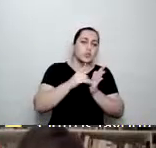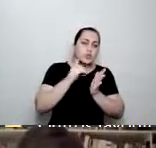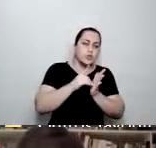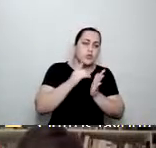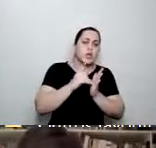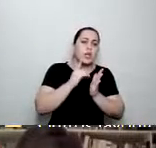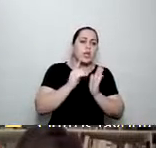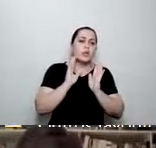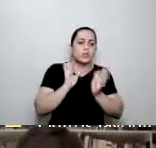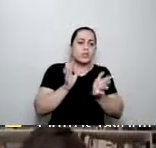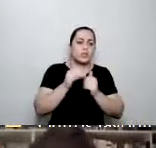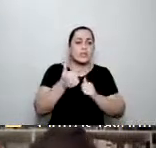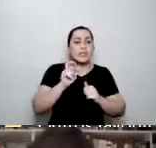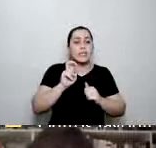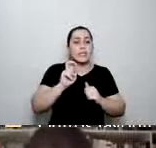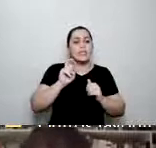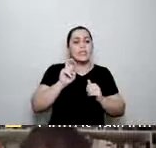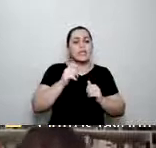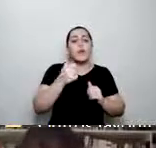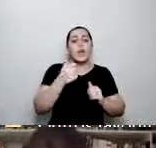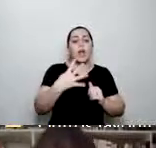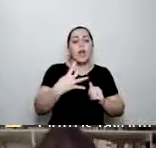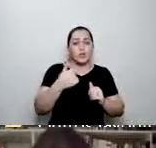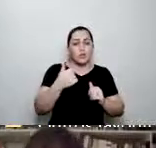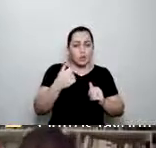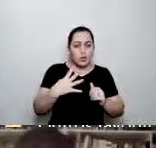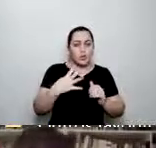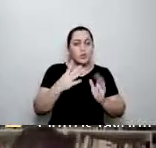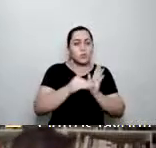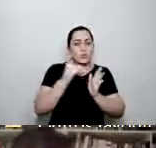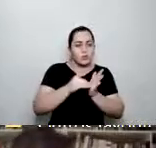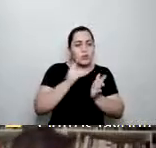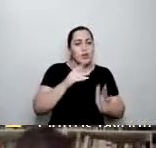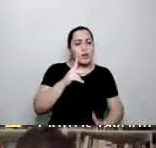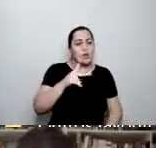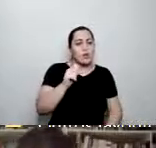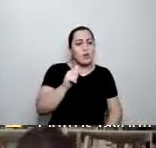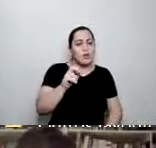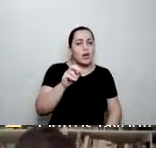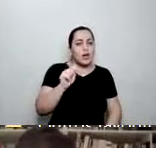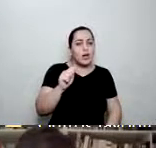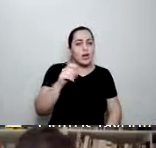já está trabalhando com 15 dicionários, 14 dicionários, o dicionário Capó ainda